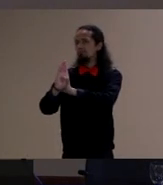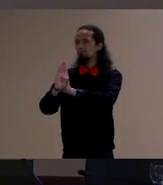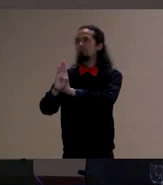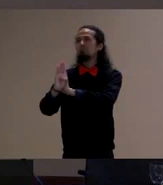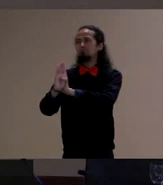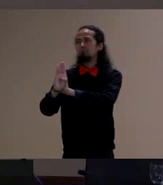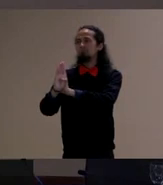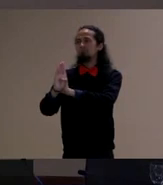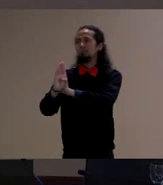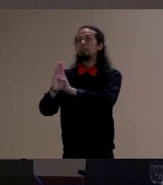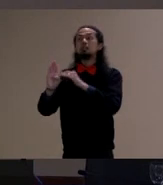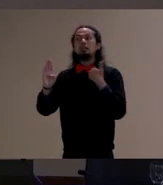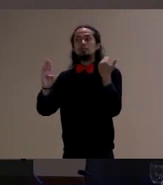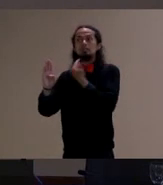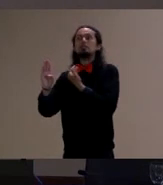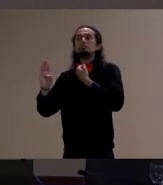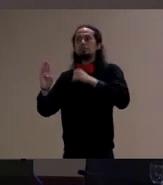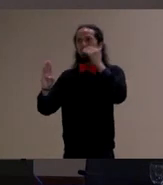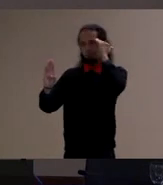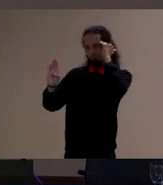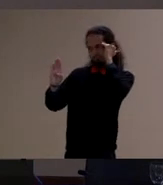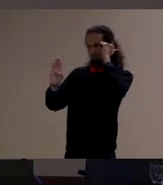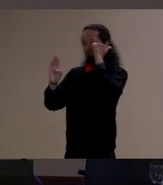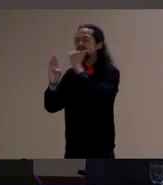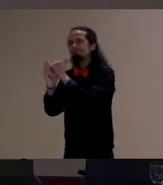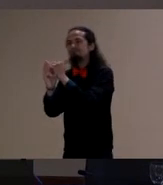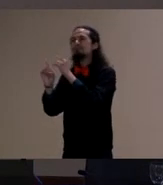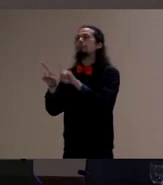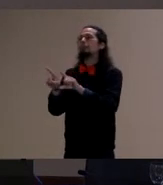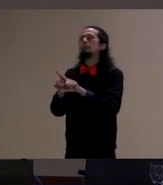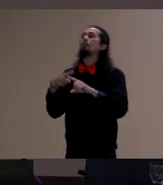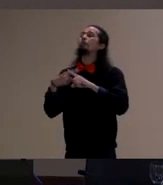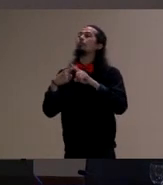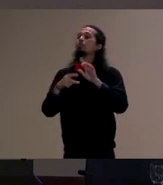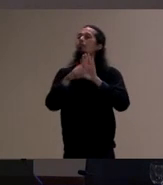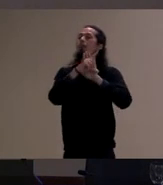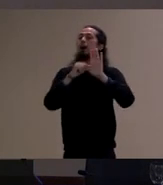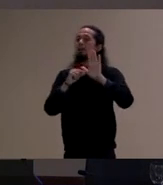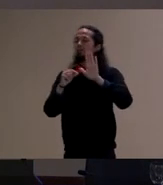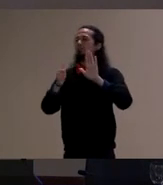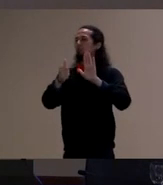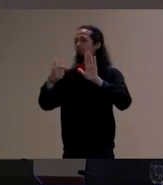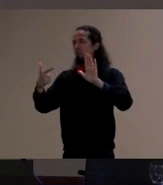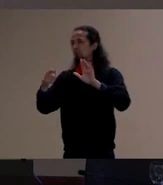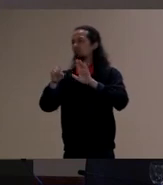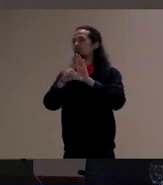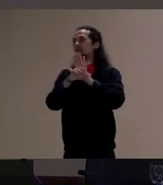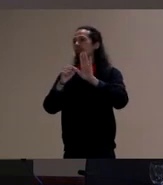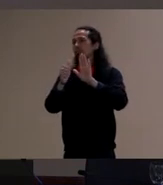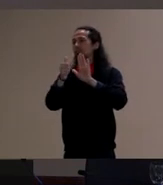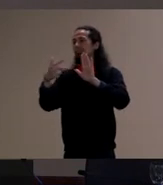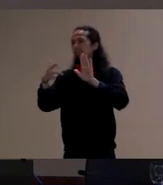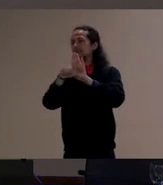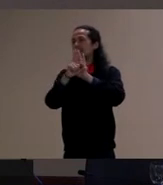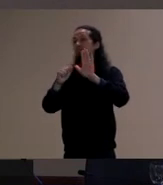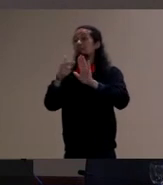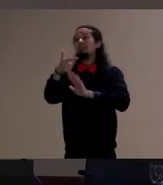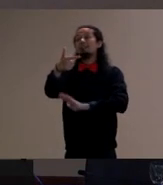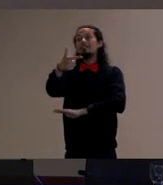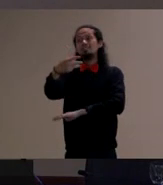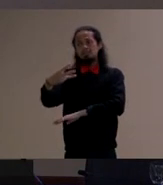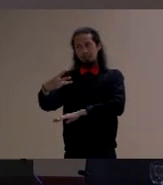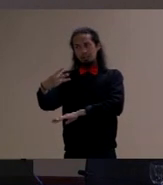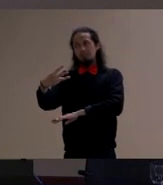vamos nos debruçar também o que diz né o artigo 12 o artigo 13 e o artigo 23 da